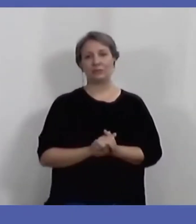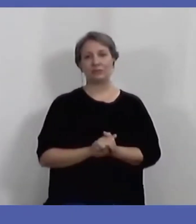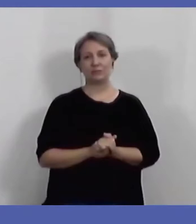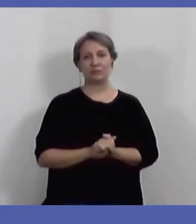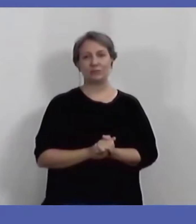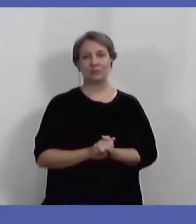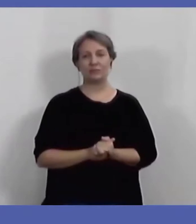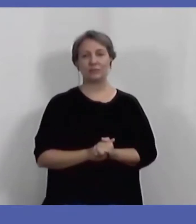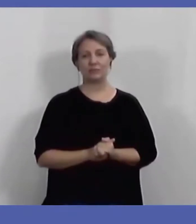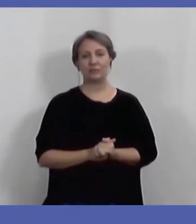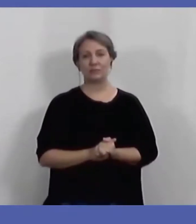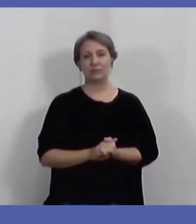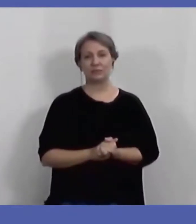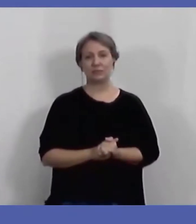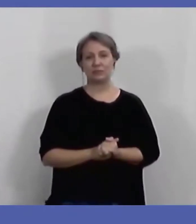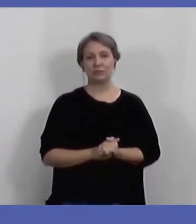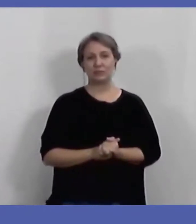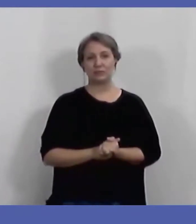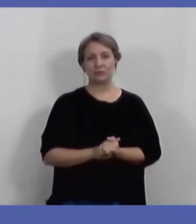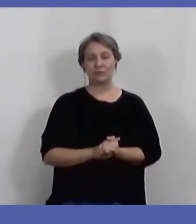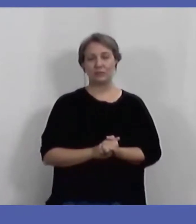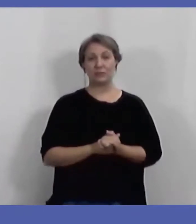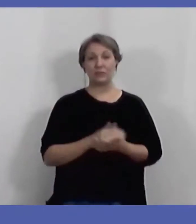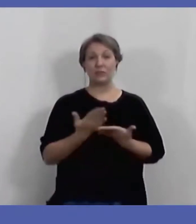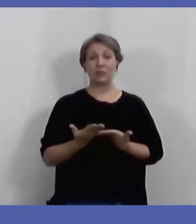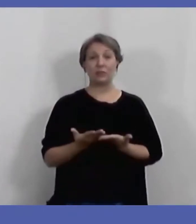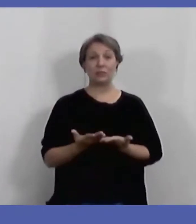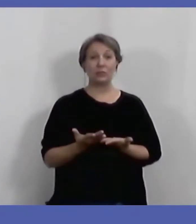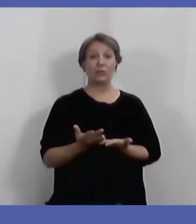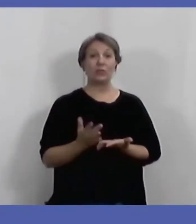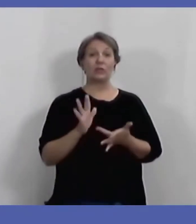Aí o Jesus respondeu: